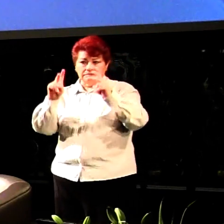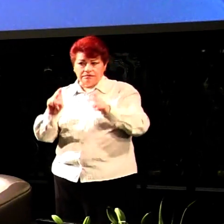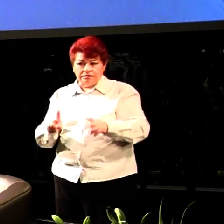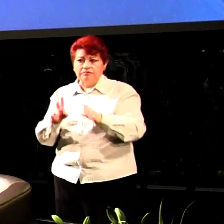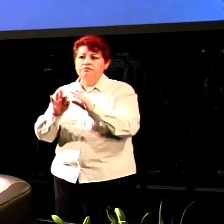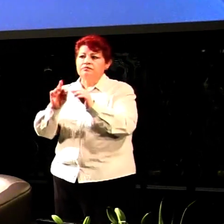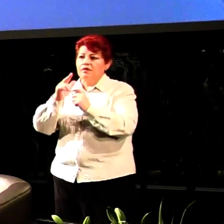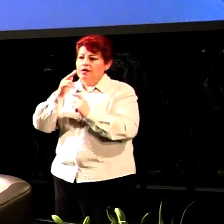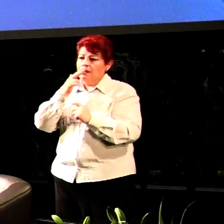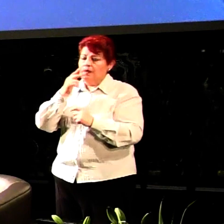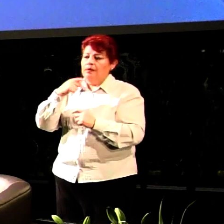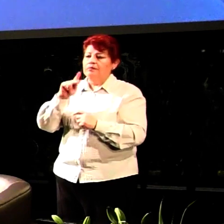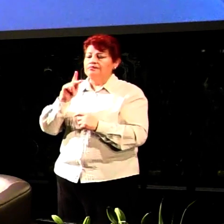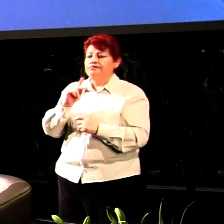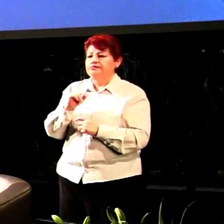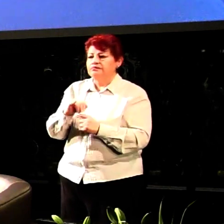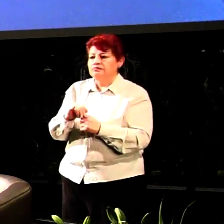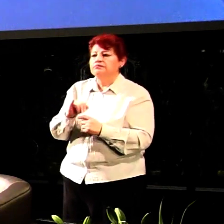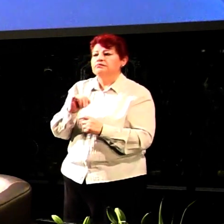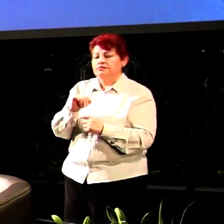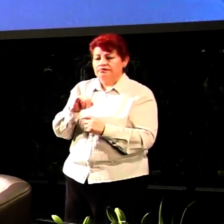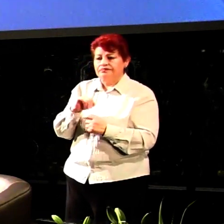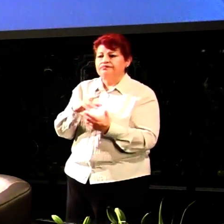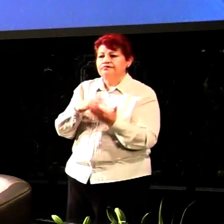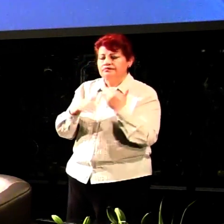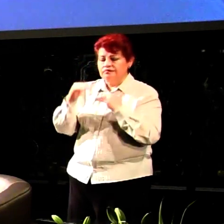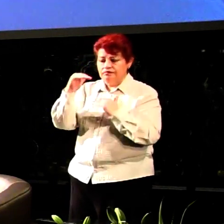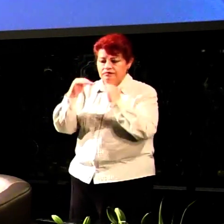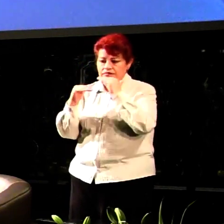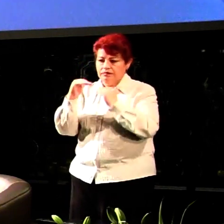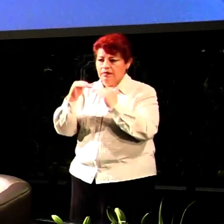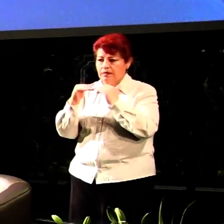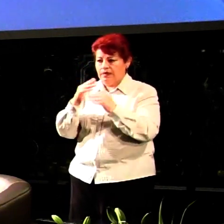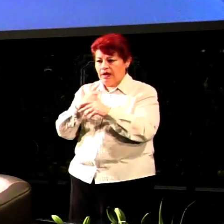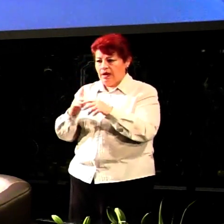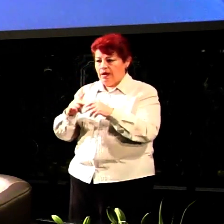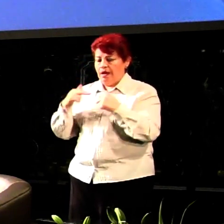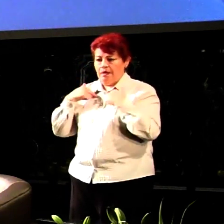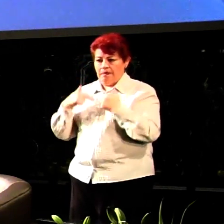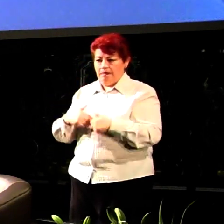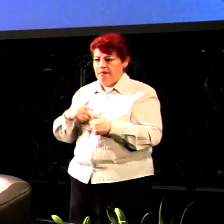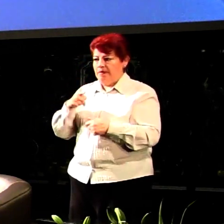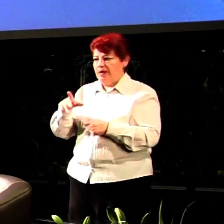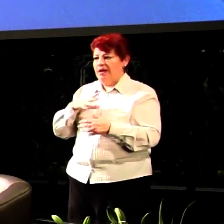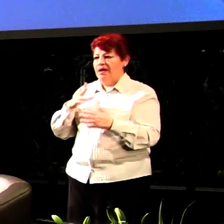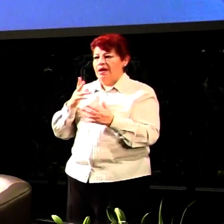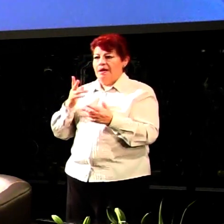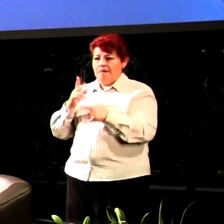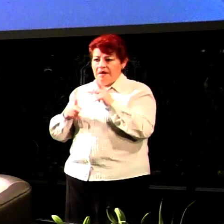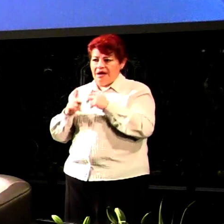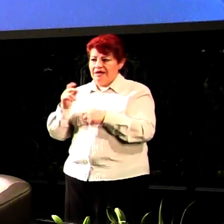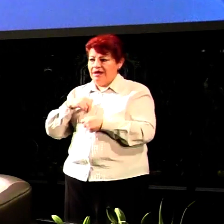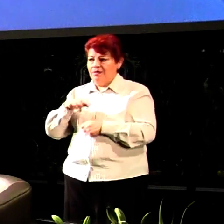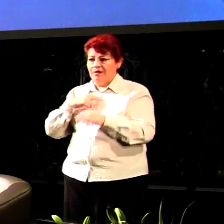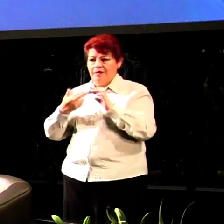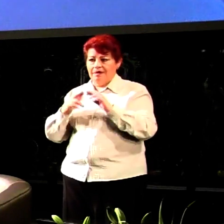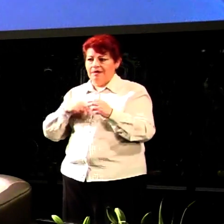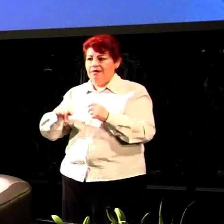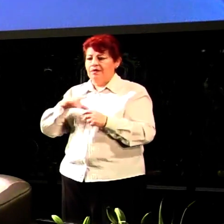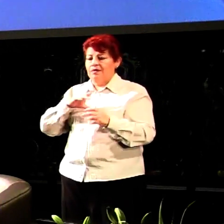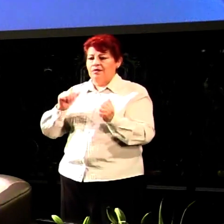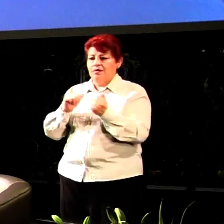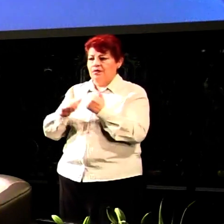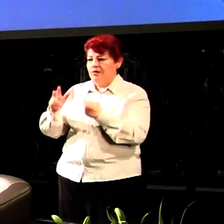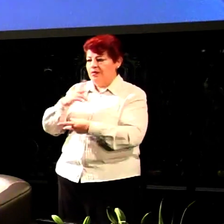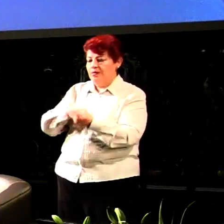importantes, pero sí hacer un equilibrio hacia la parte humana y hacia la parte que nos permite relacionarnos con